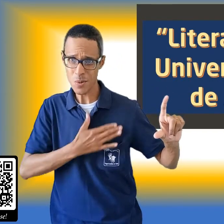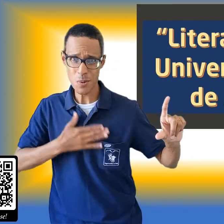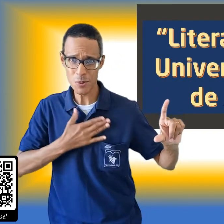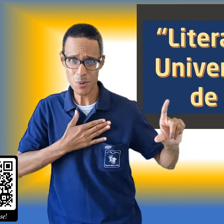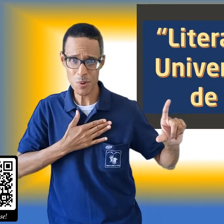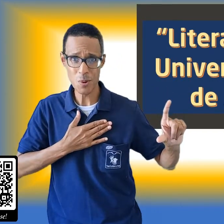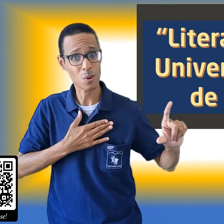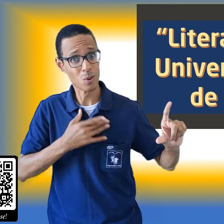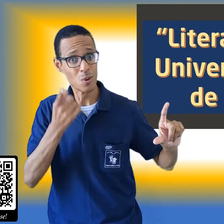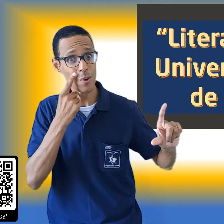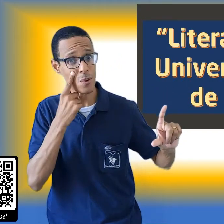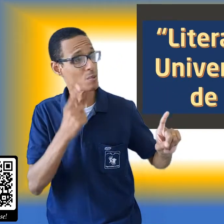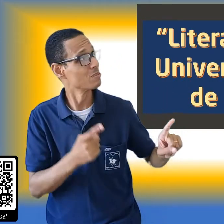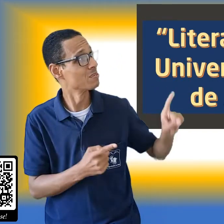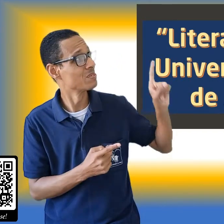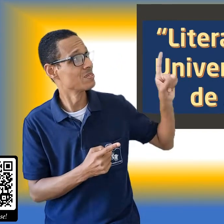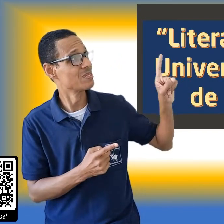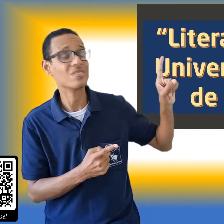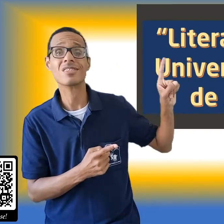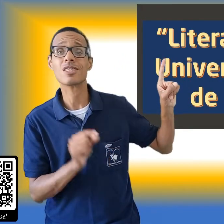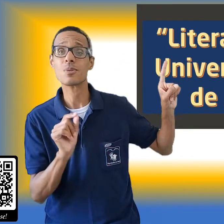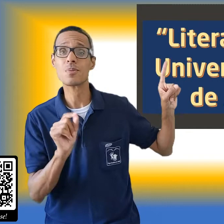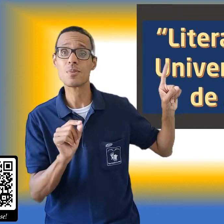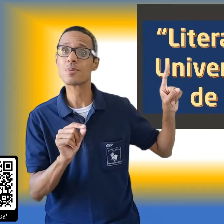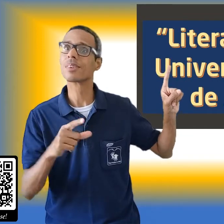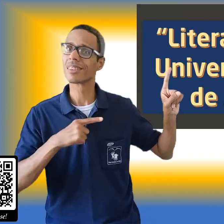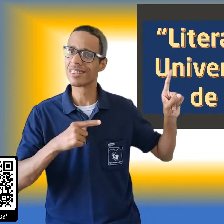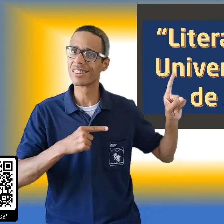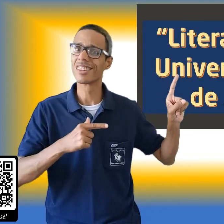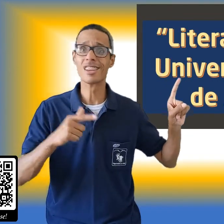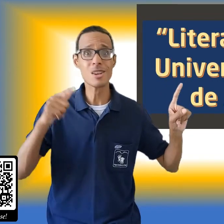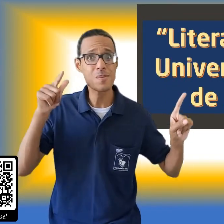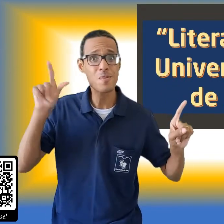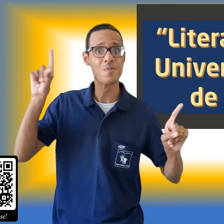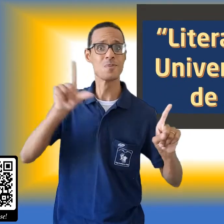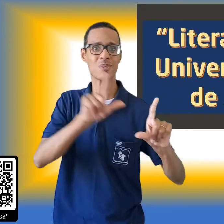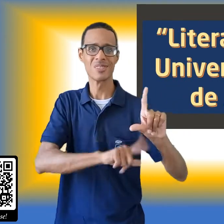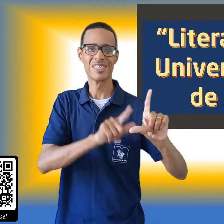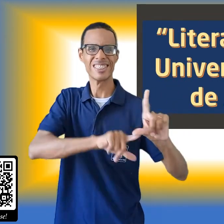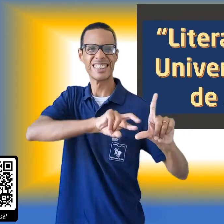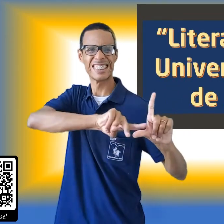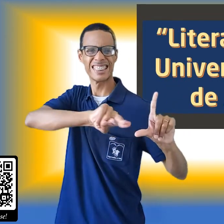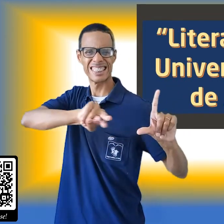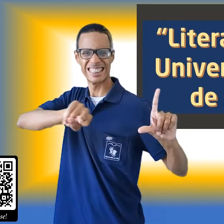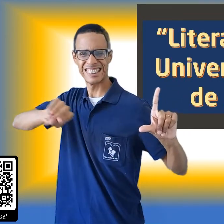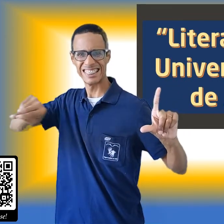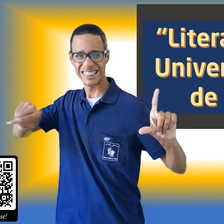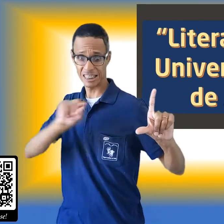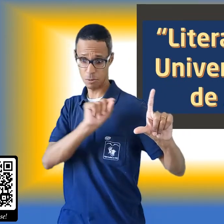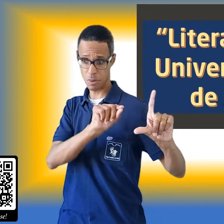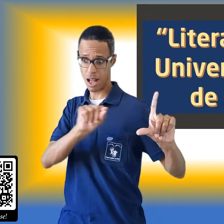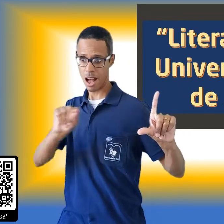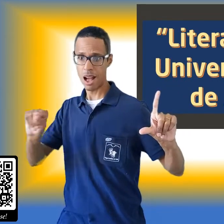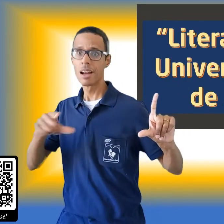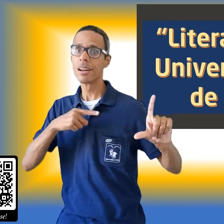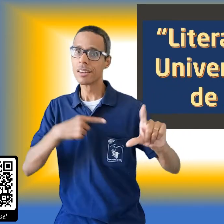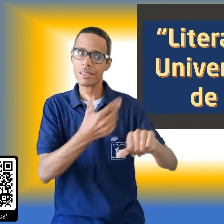card aqui acima e veja as demais letras. Nelas, você vai encontrar muitos títulos disponíveis